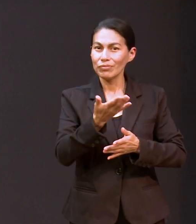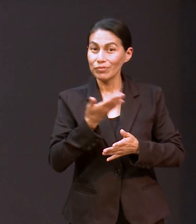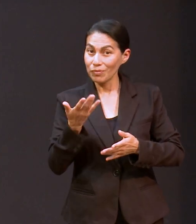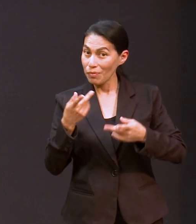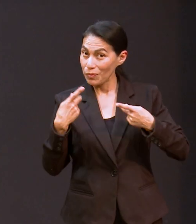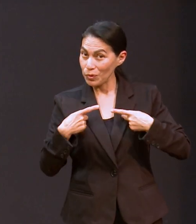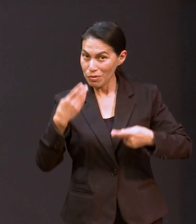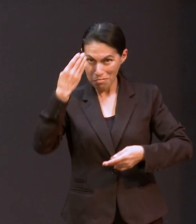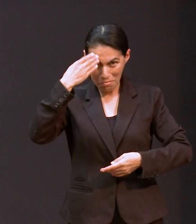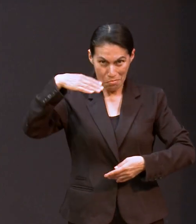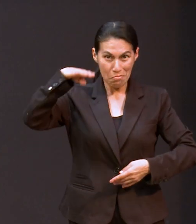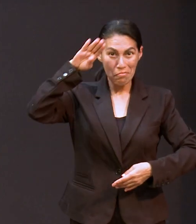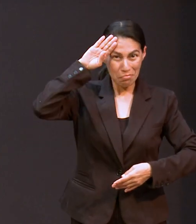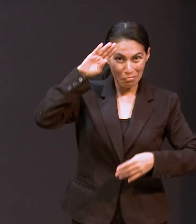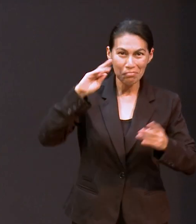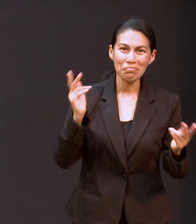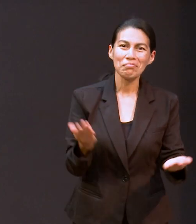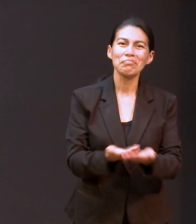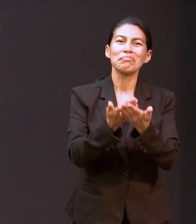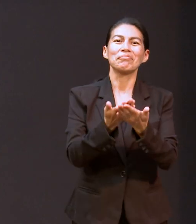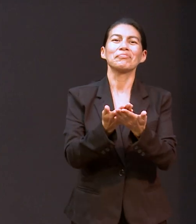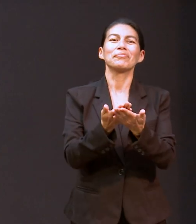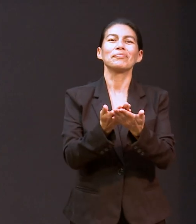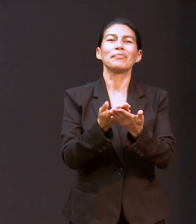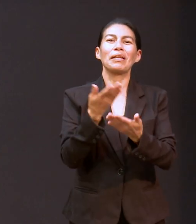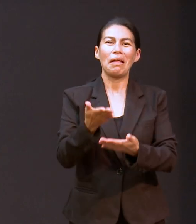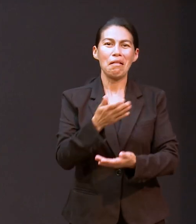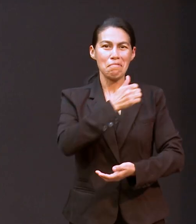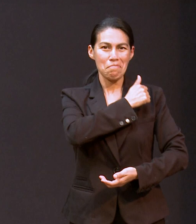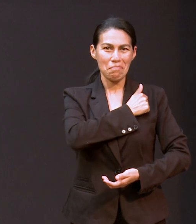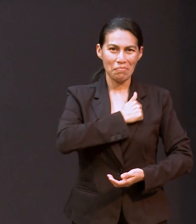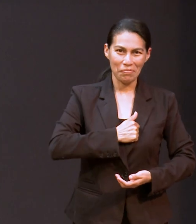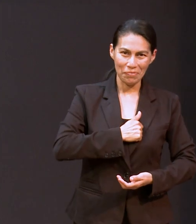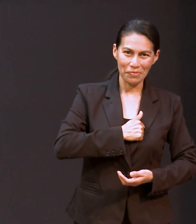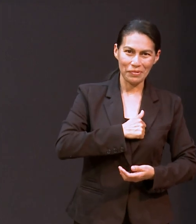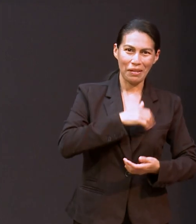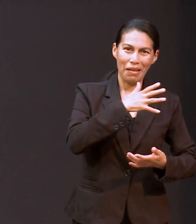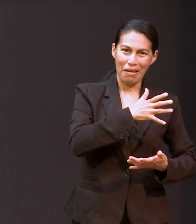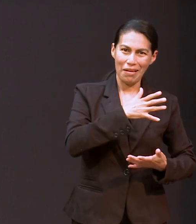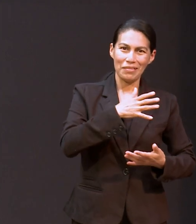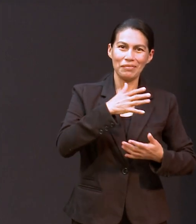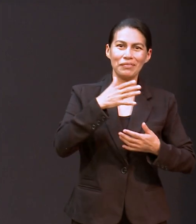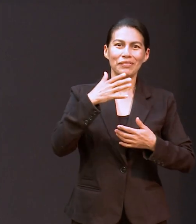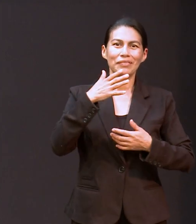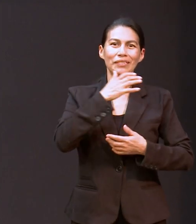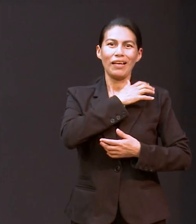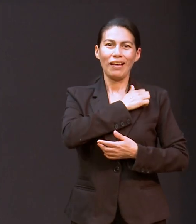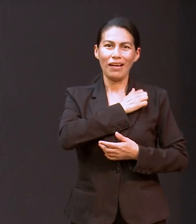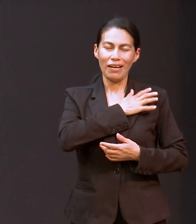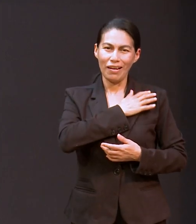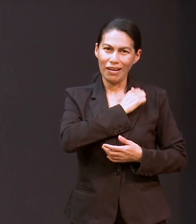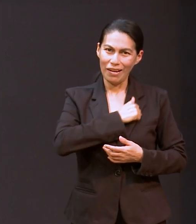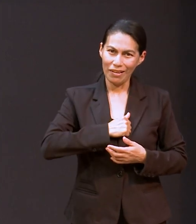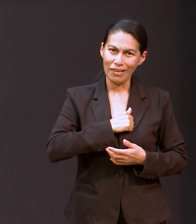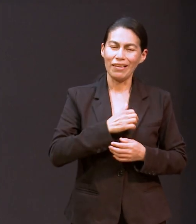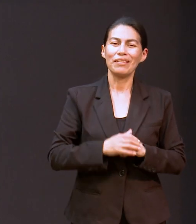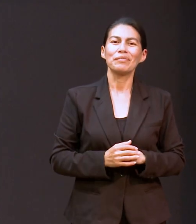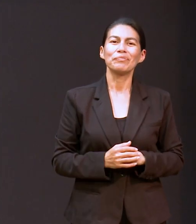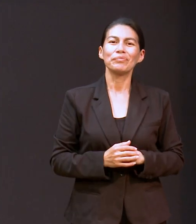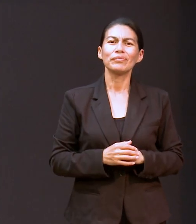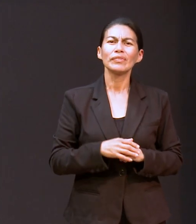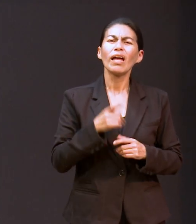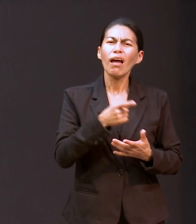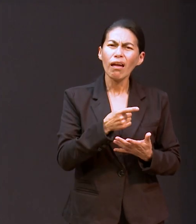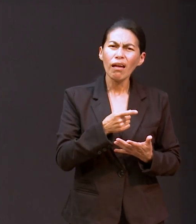con un cubano de origen adoptado canadiense que nos platicará